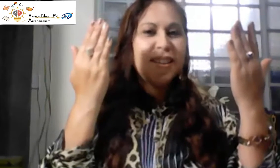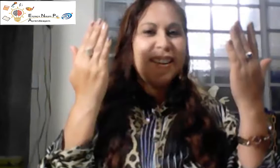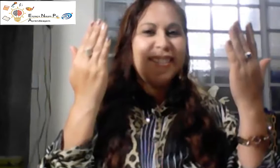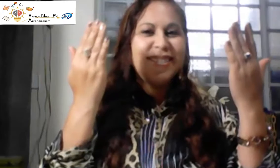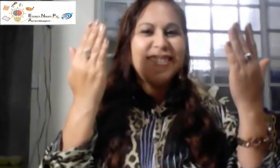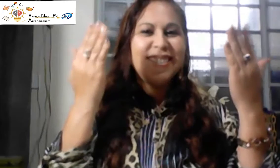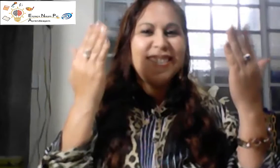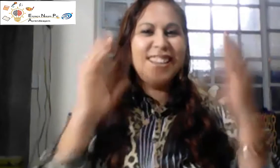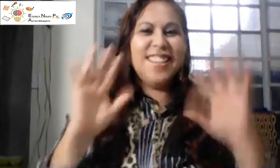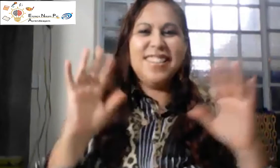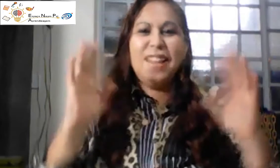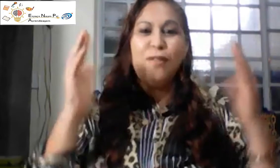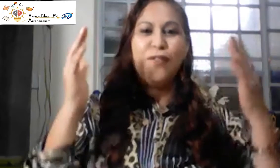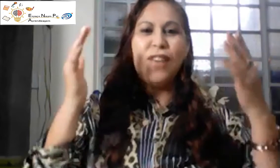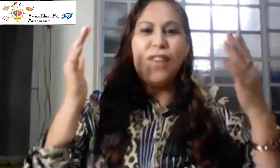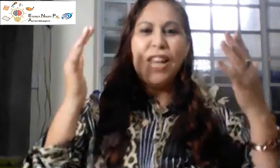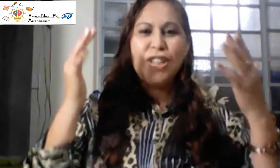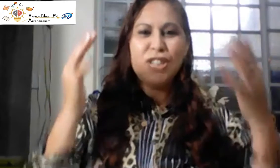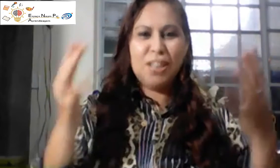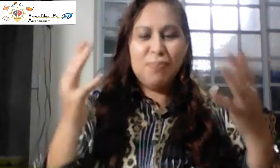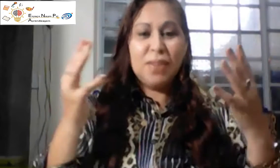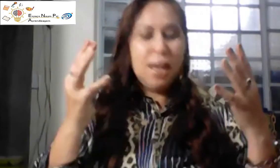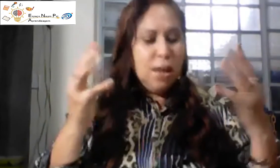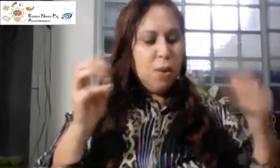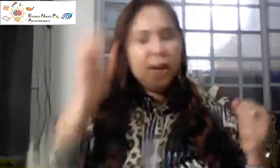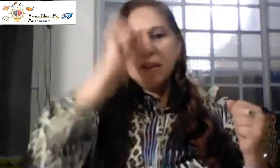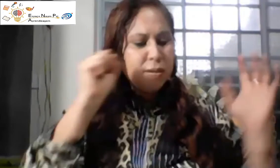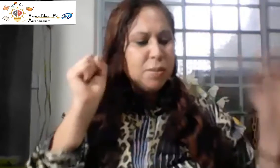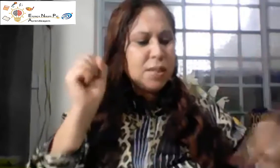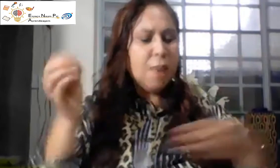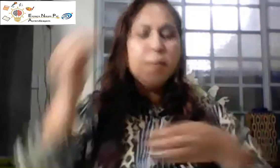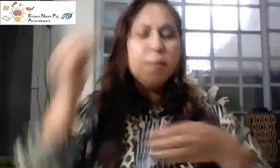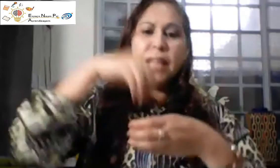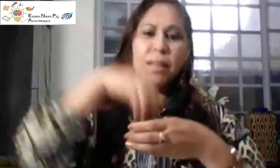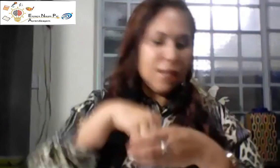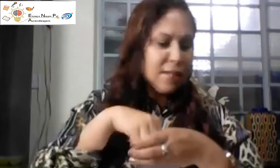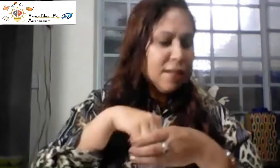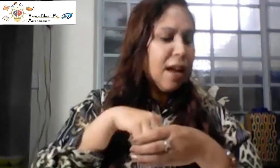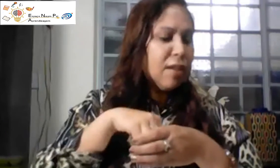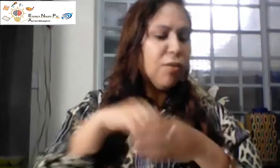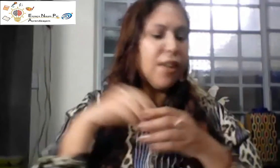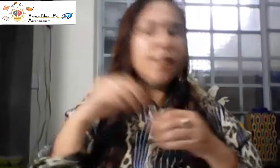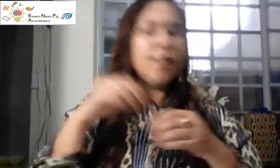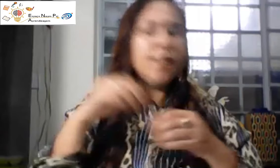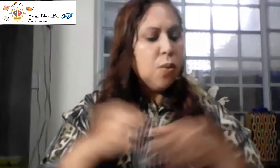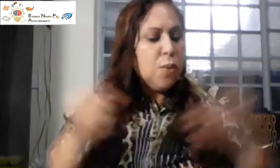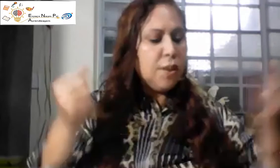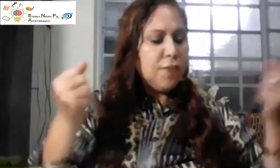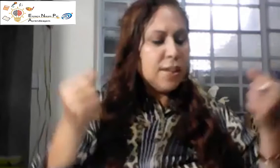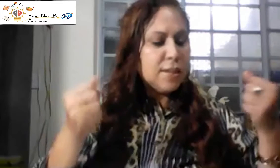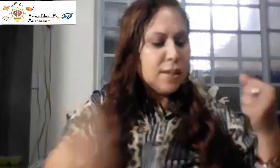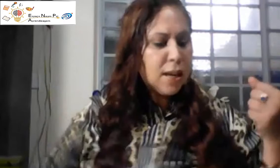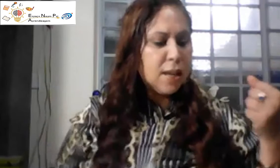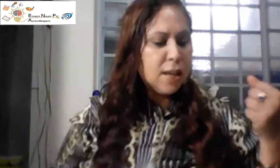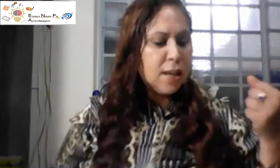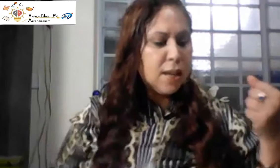Festa, né? Na festa. O que é que nós vamos aprender? Nós vamos aprender, dentro desse diálogo vai ter o que